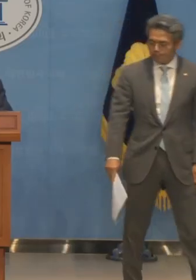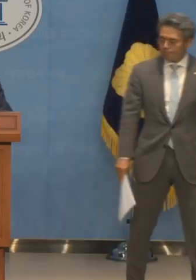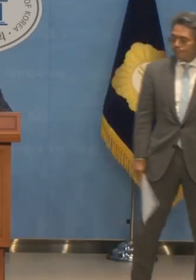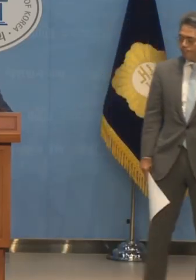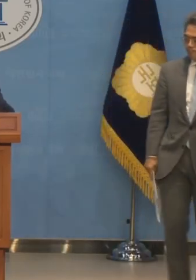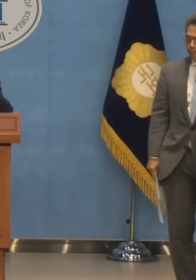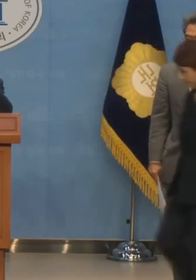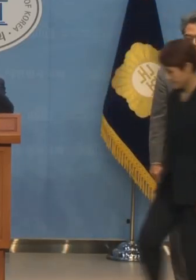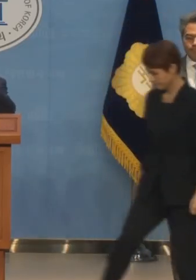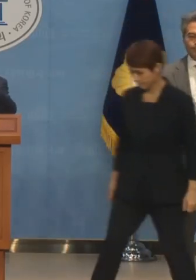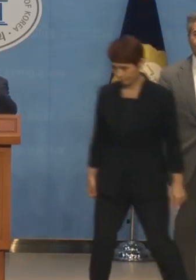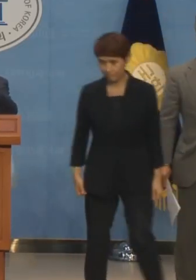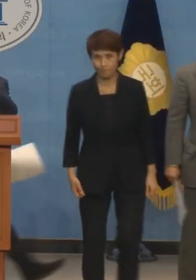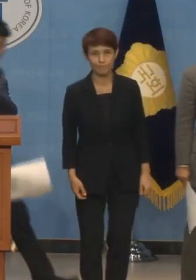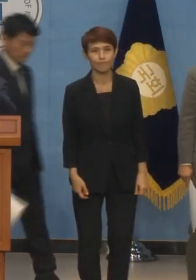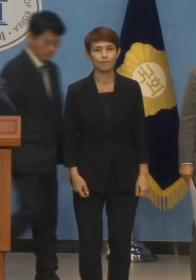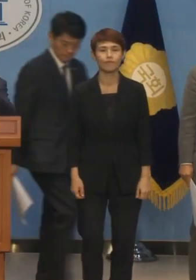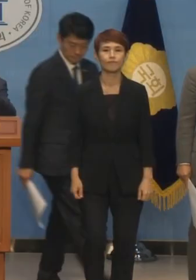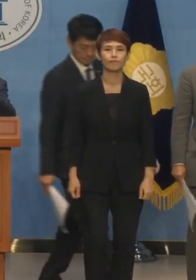키가 큰 분이 쓰네.